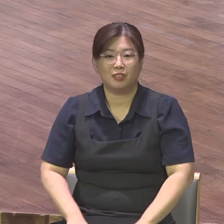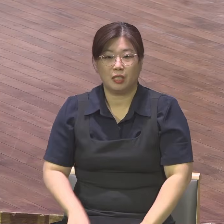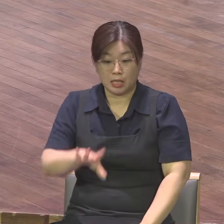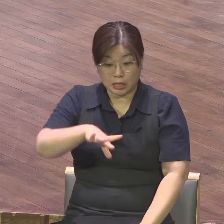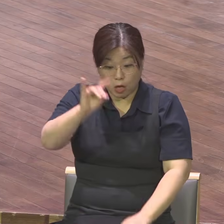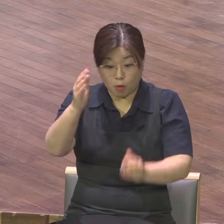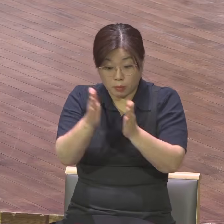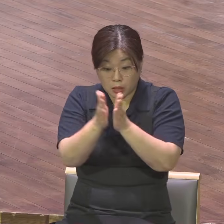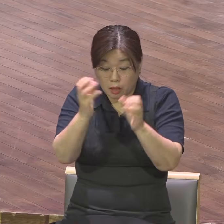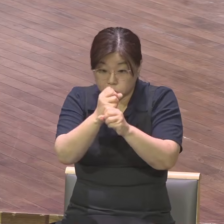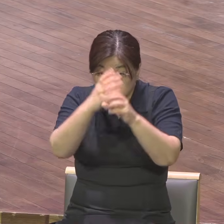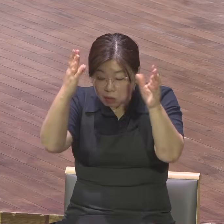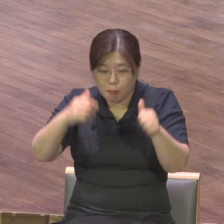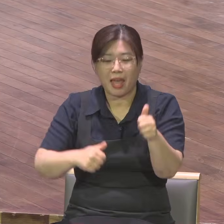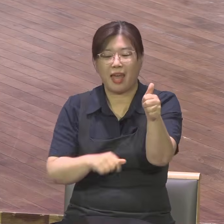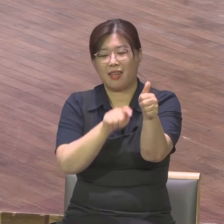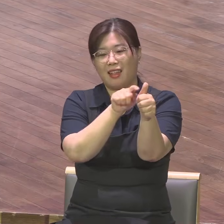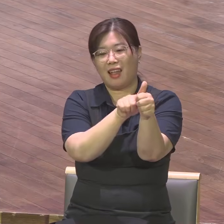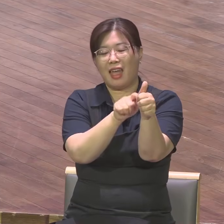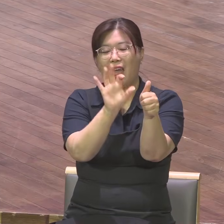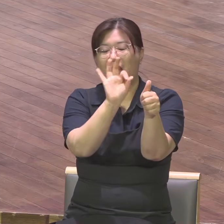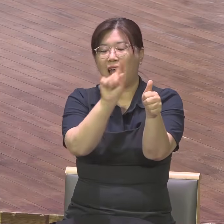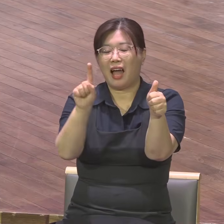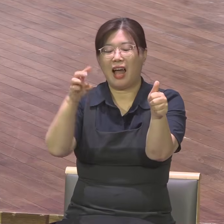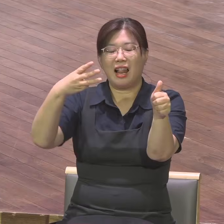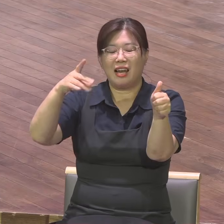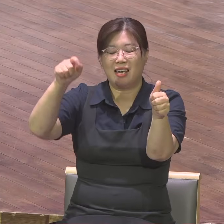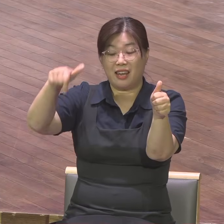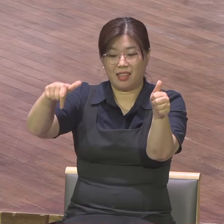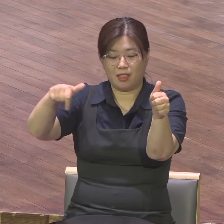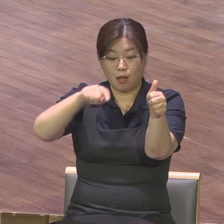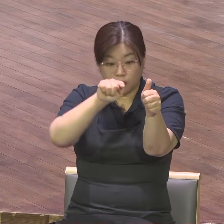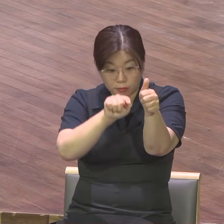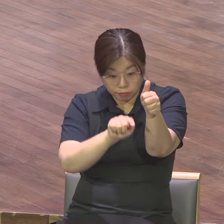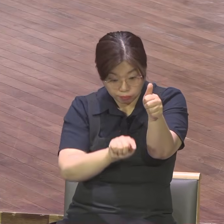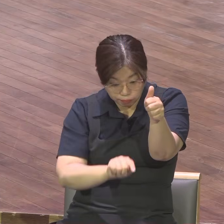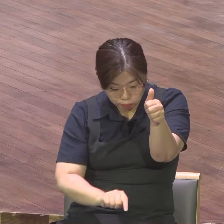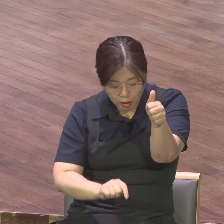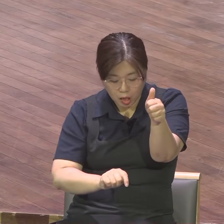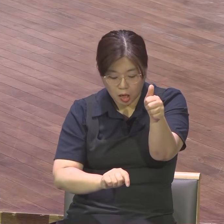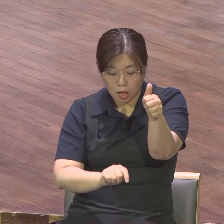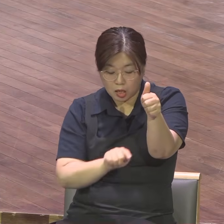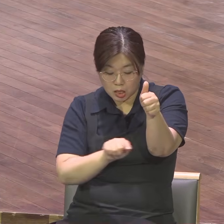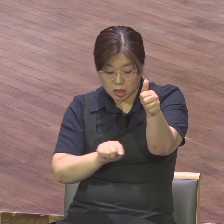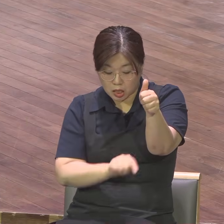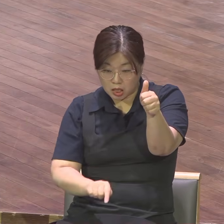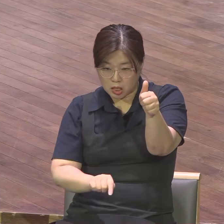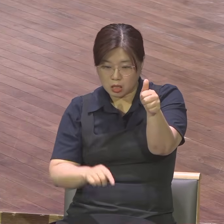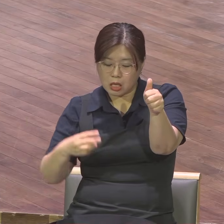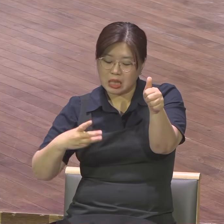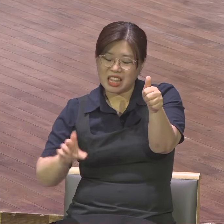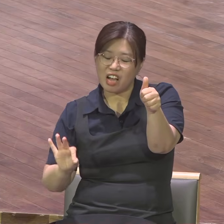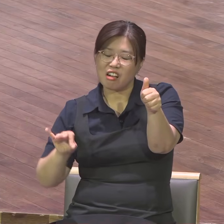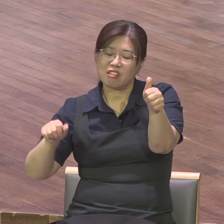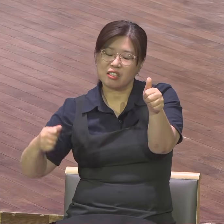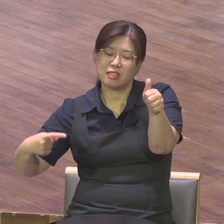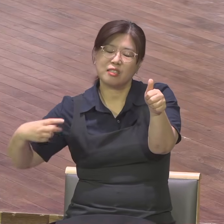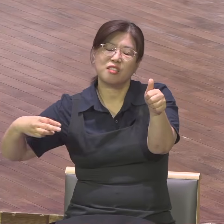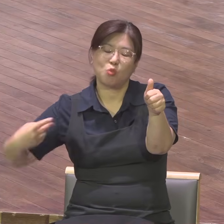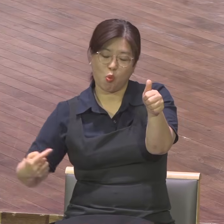알렙으로 시작을 해가지고 22절은 히브리어 마지막 알파벳인 타우로 이렇게 시작을 하죠.